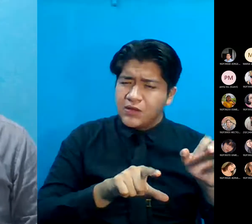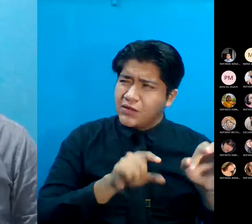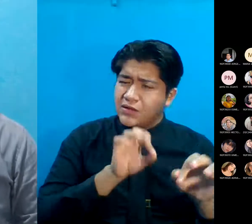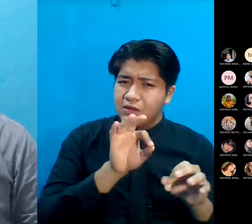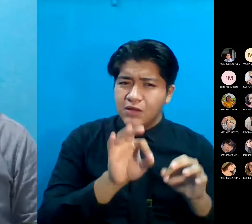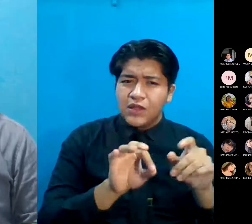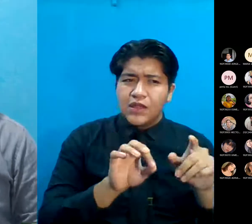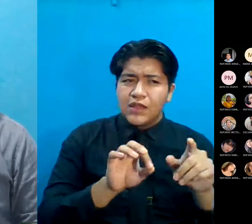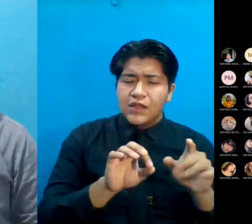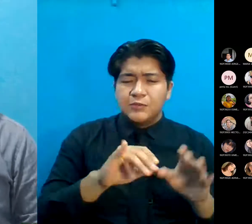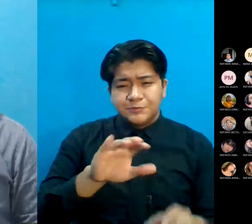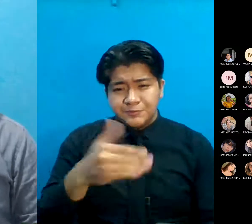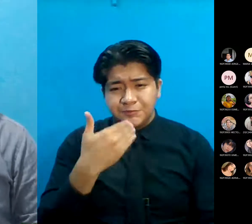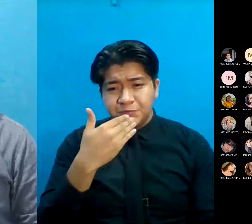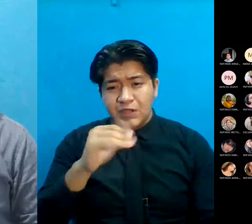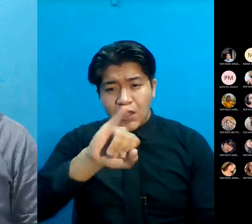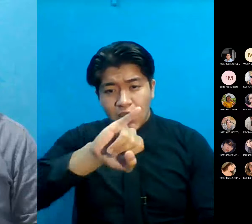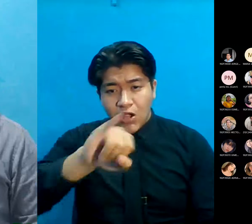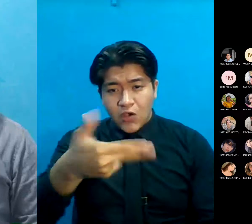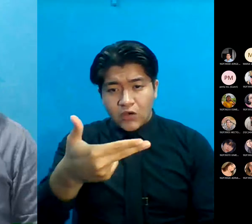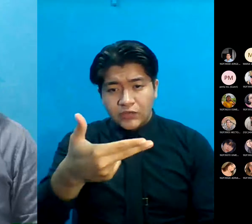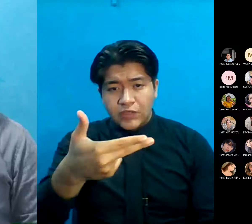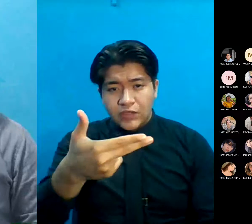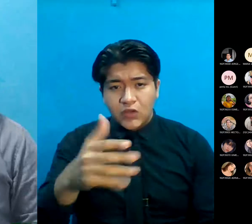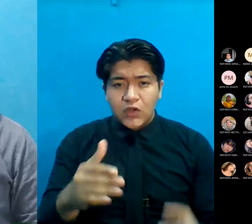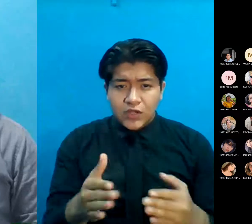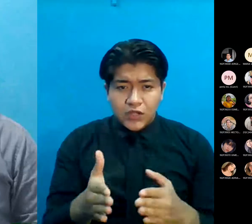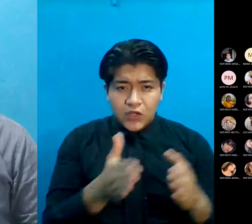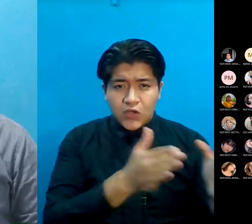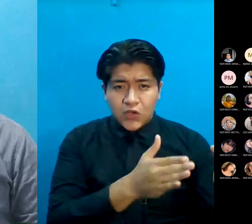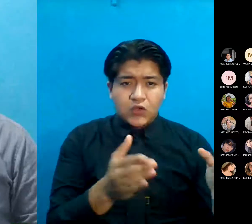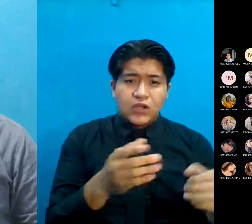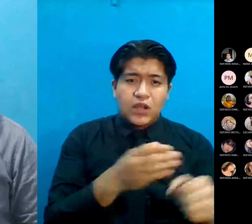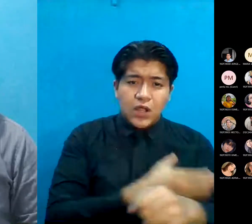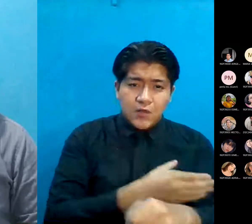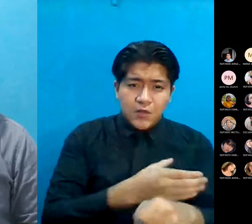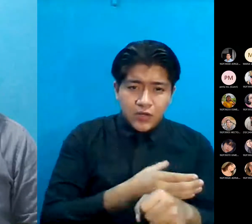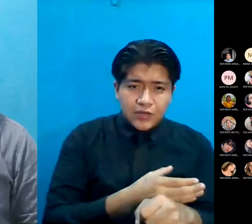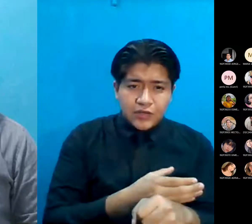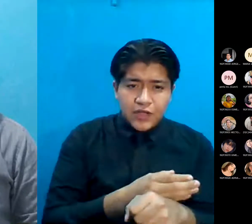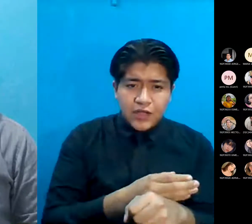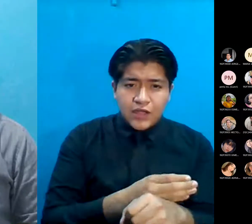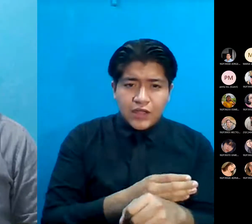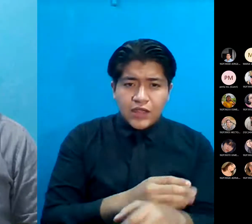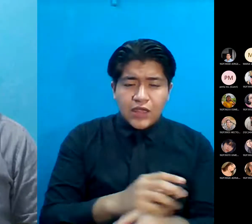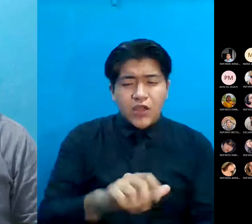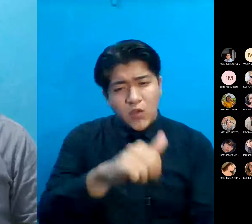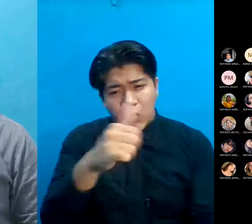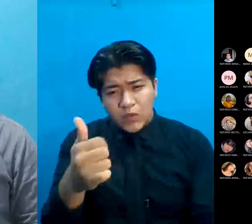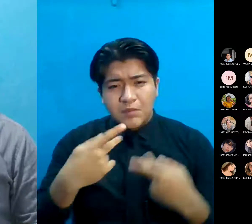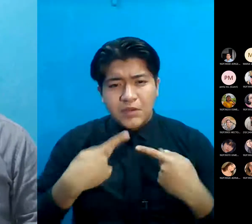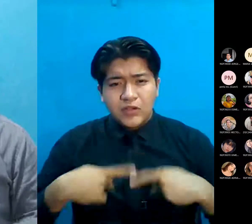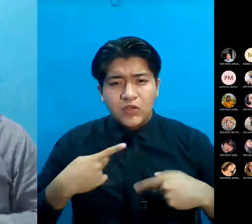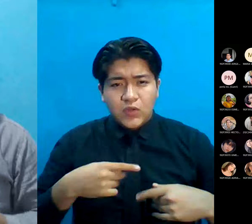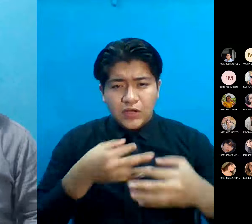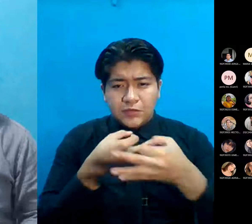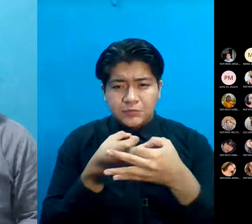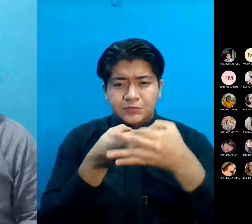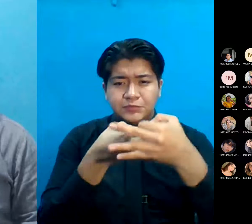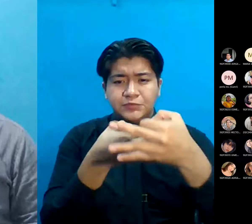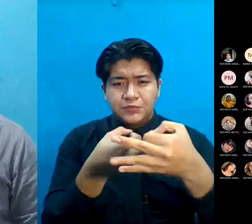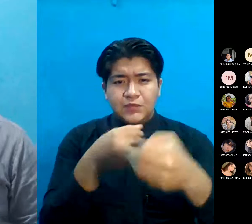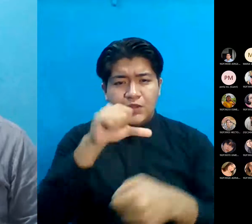José Héctor, mi otro compañero que va a dar ponencia hoy, pues